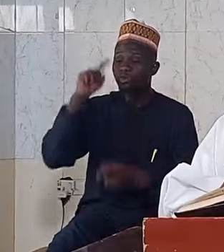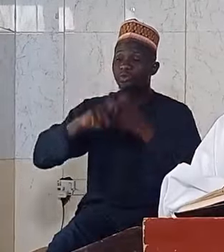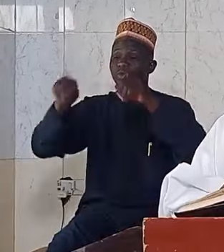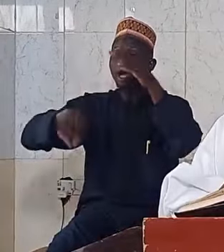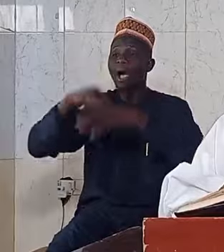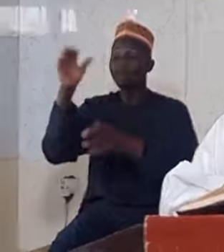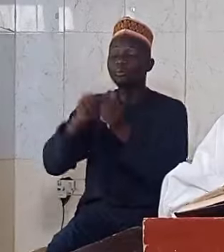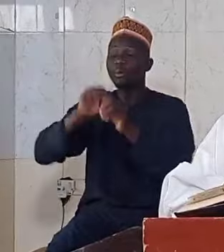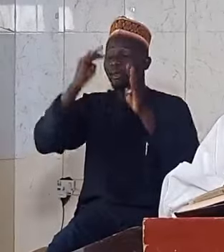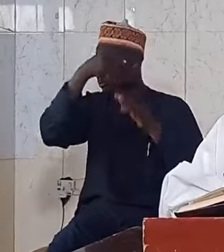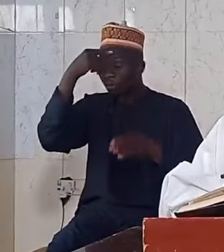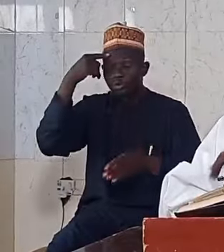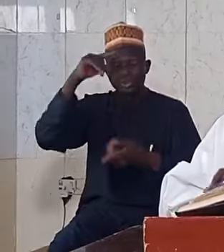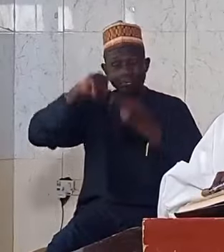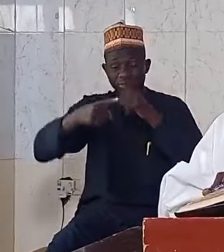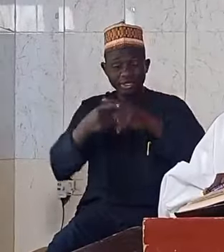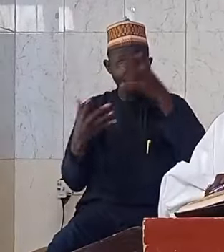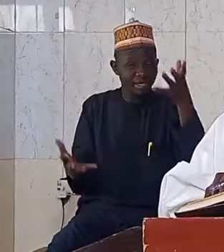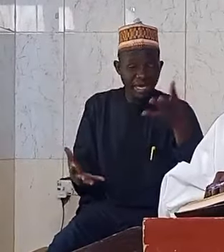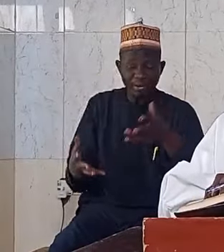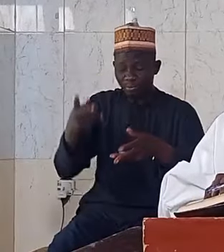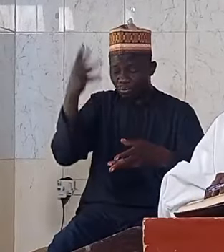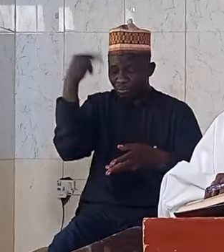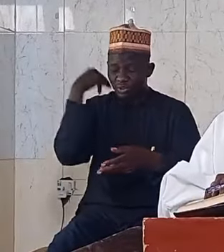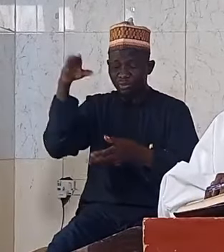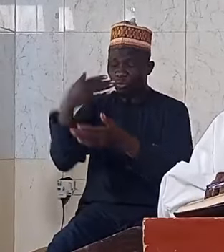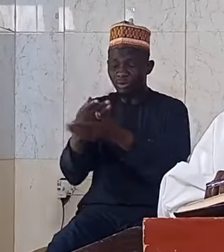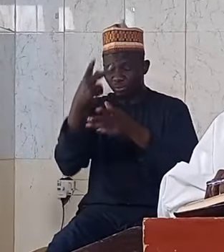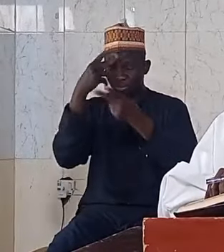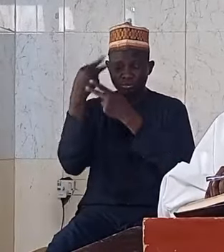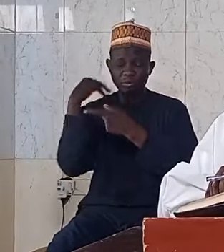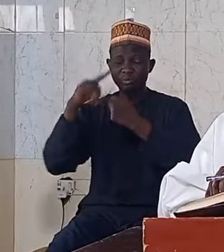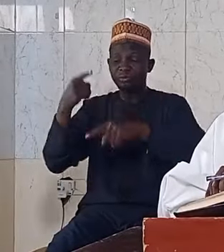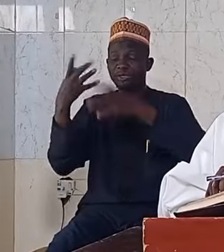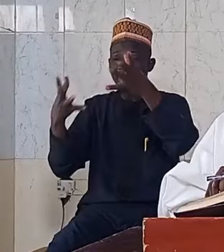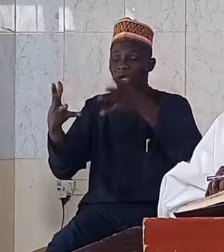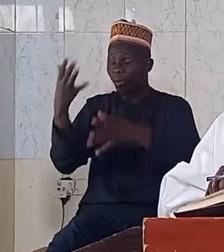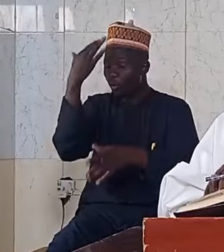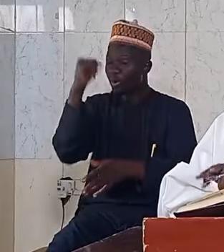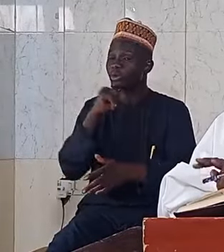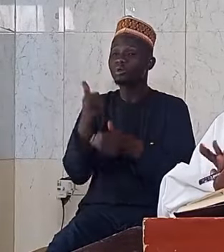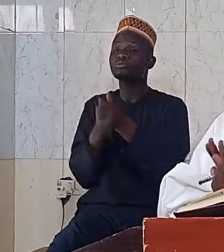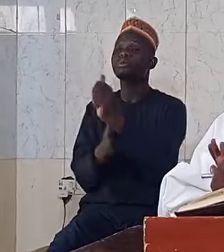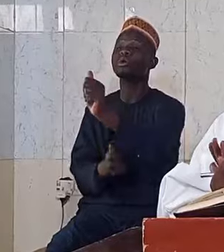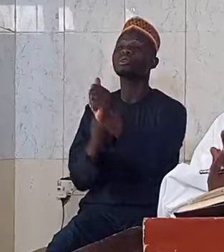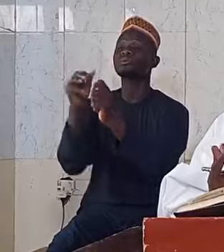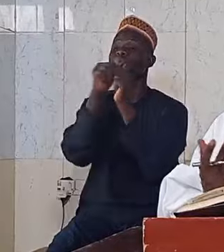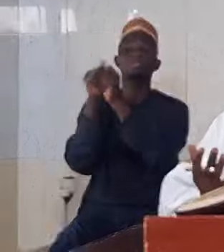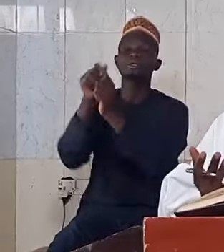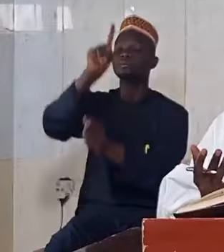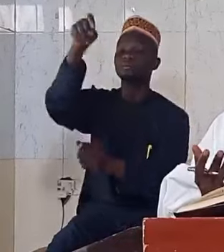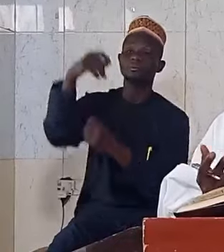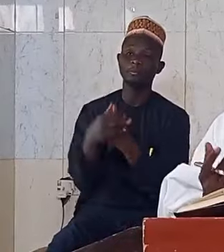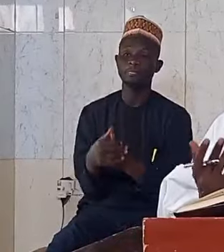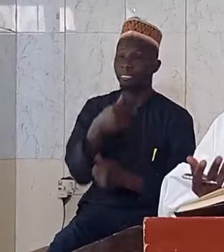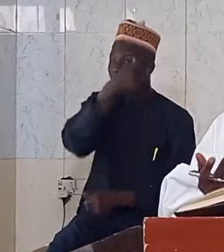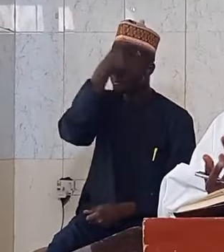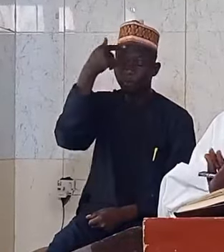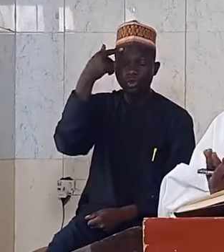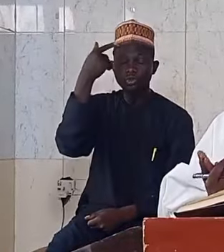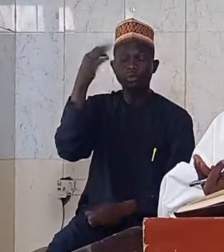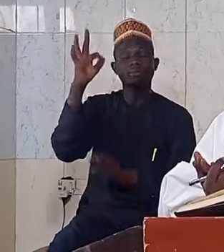alhali ga sabubban da sukan sa a yi shi ko dai zama ana yi ne don Allah dan ɗaukaka